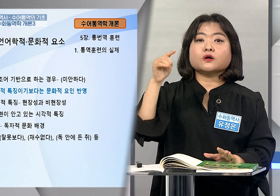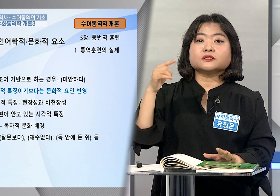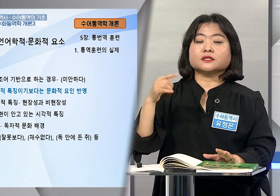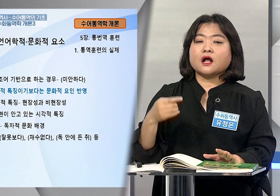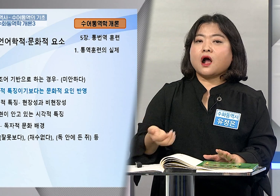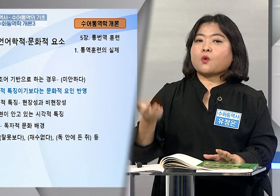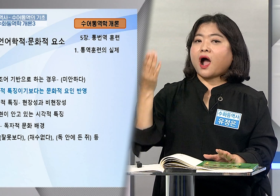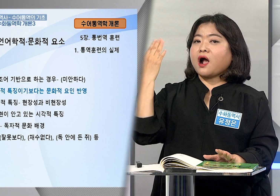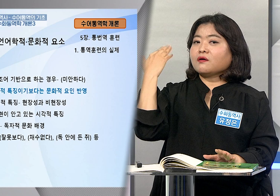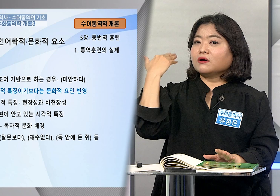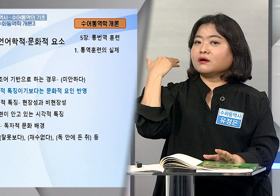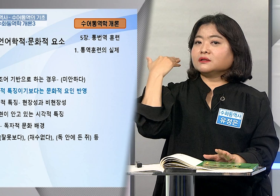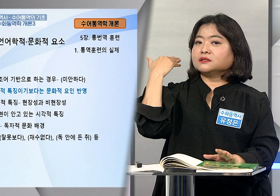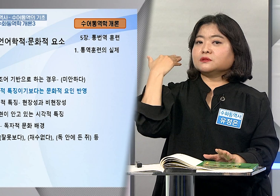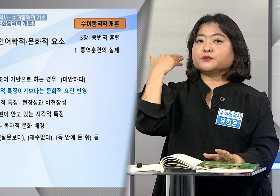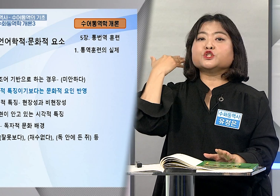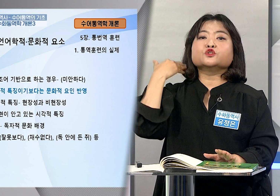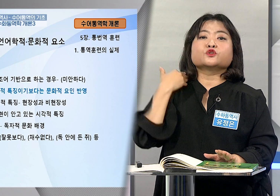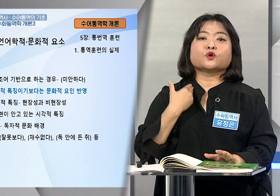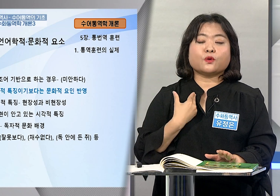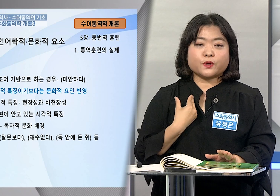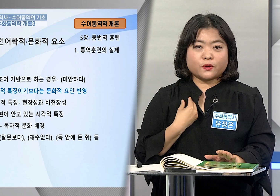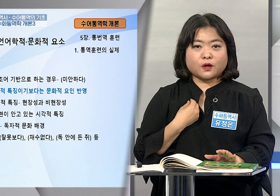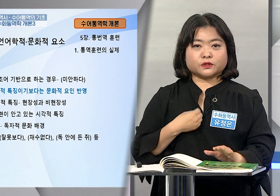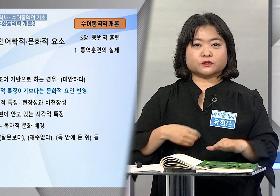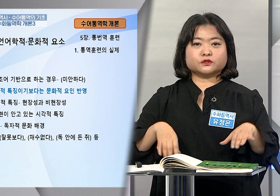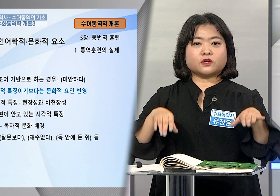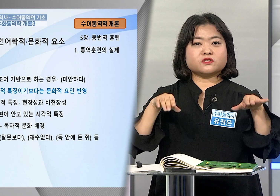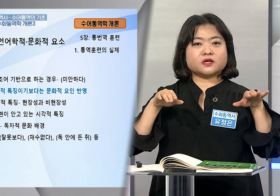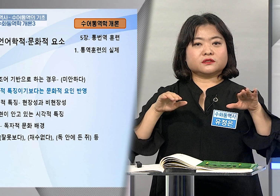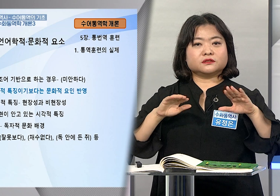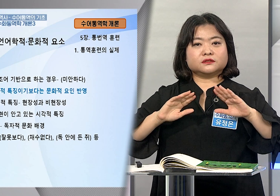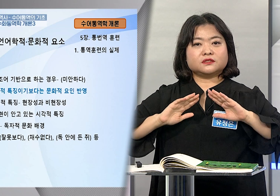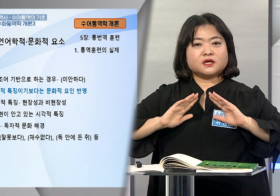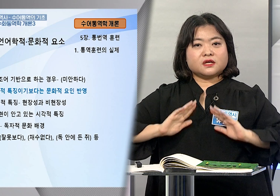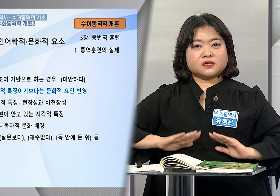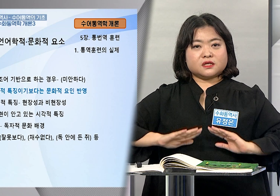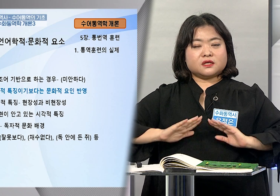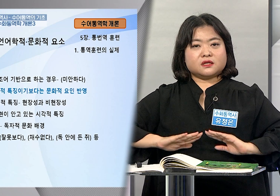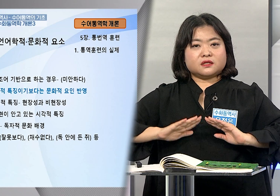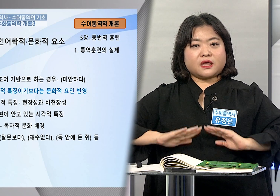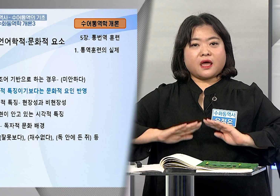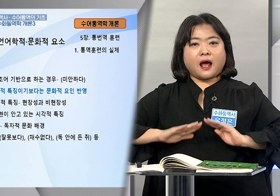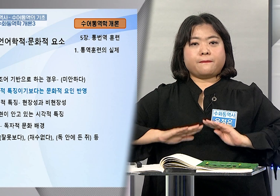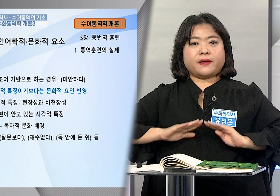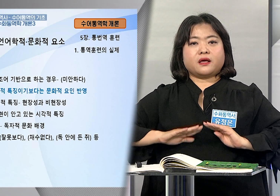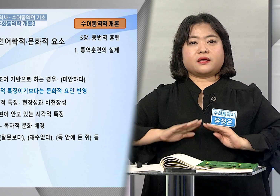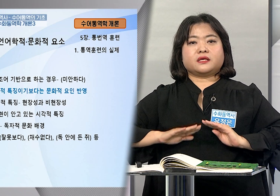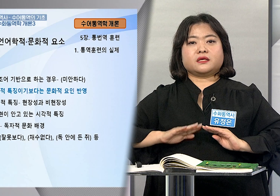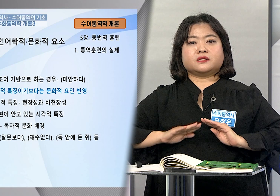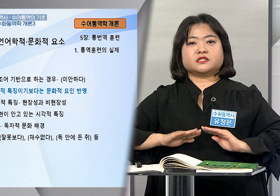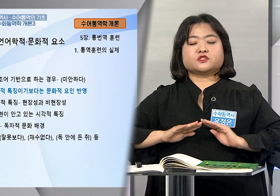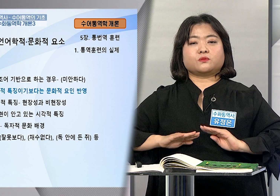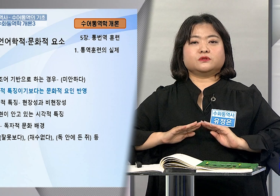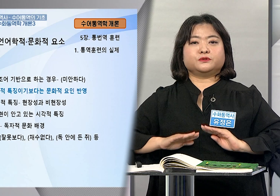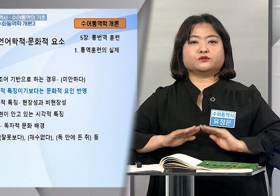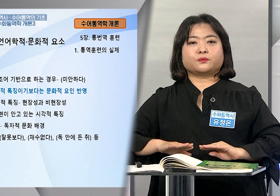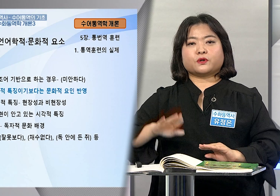이거를 과거를 비유로 표현하고 있고, 현재는 이 내 앞에 이 시점을 비유로